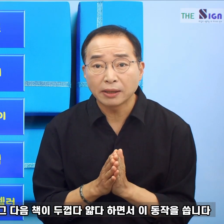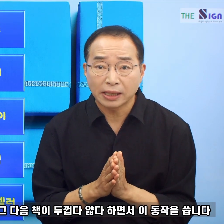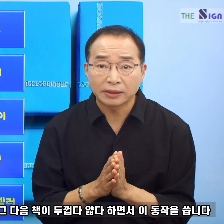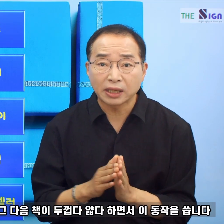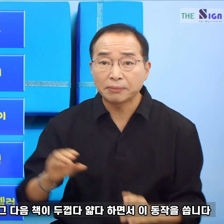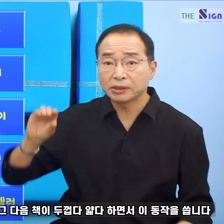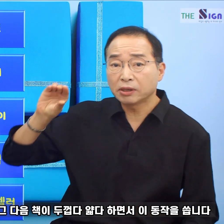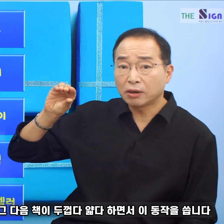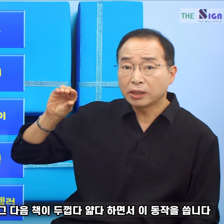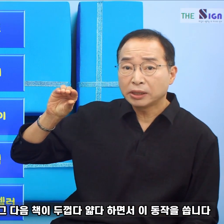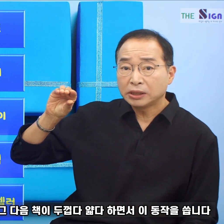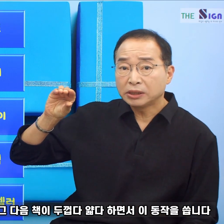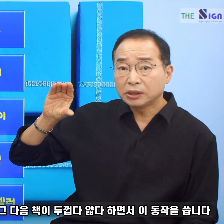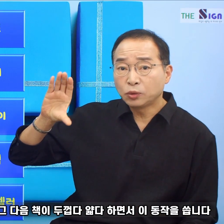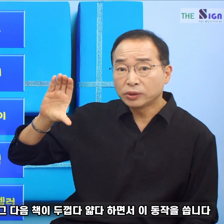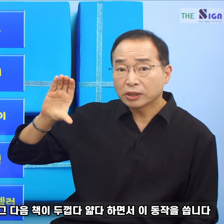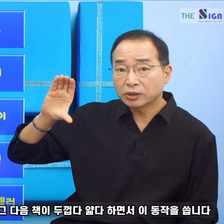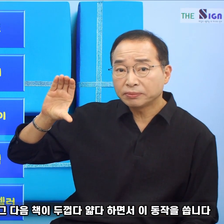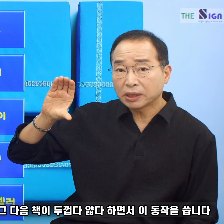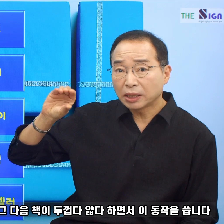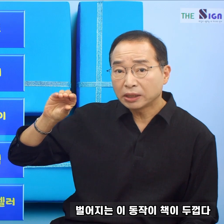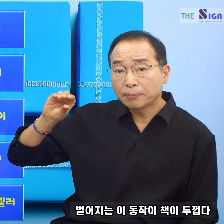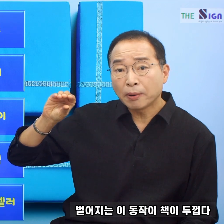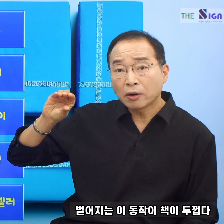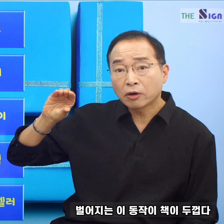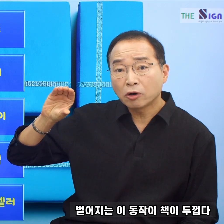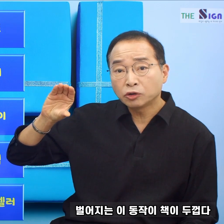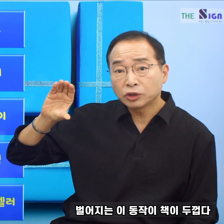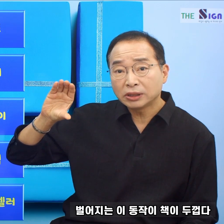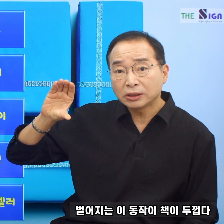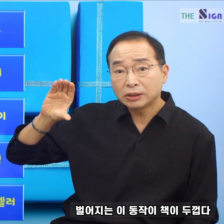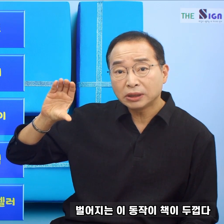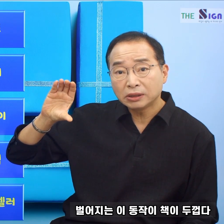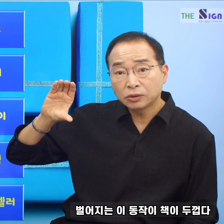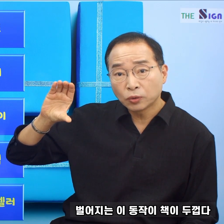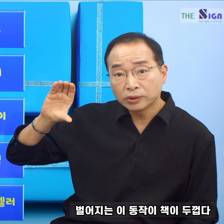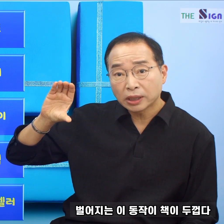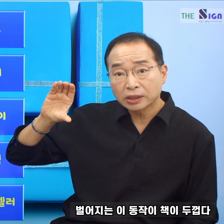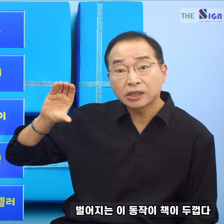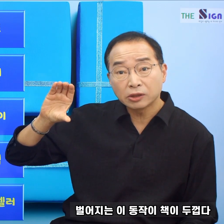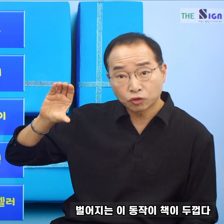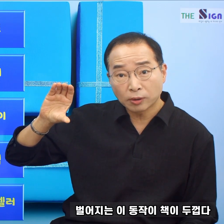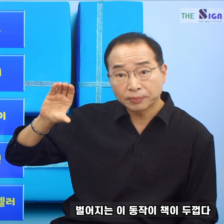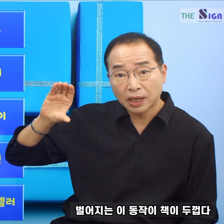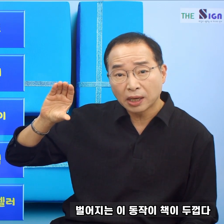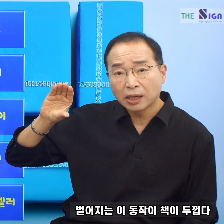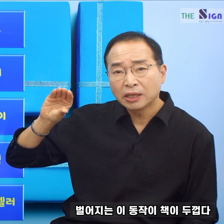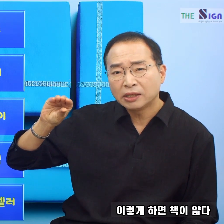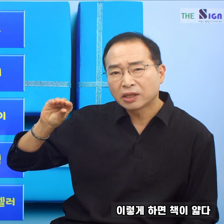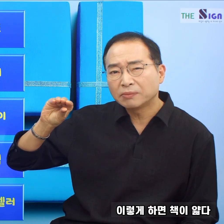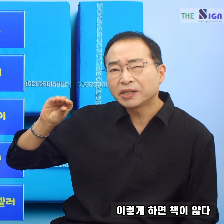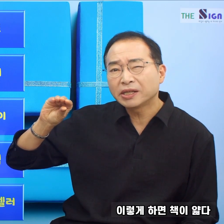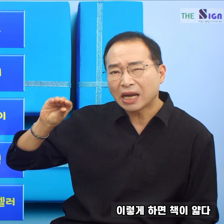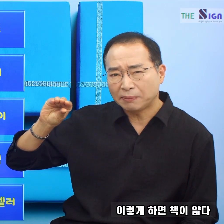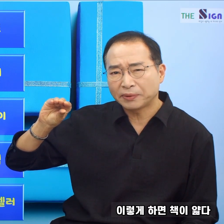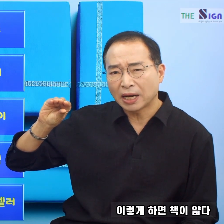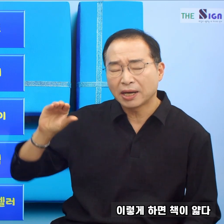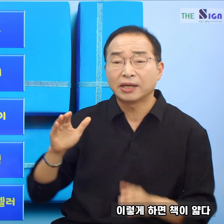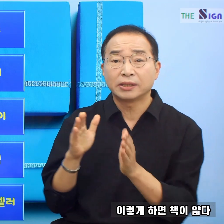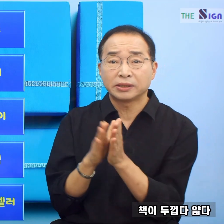얇다 하면서 이 동작을 씁니다. 이게 벌어지는 이 동작이 책이 두껍다, 이렇게 하면 책이 얇다.